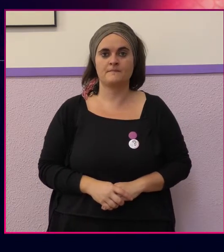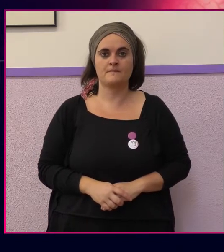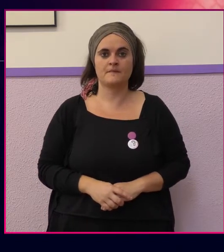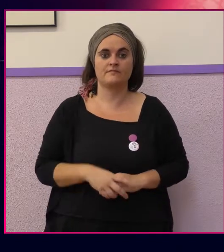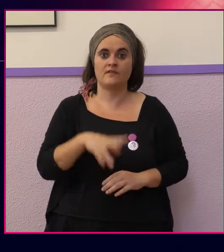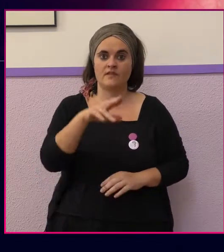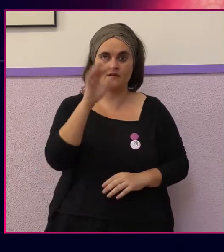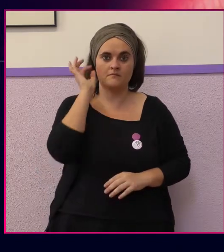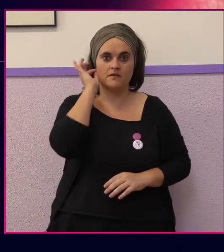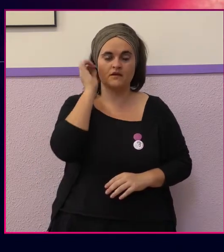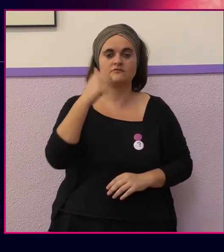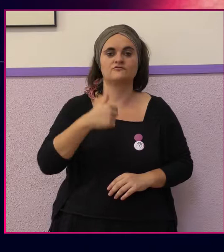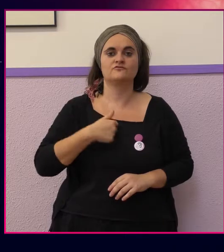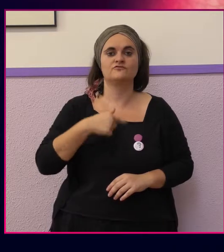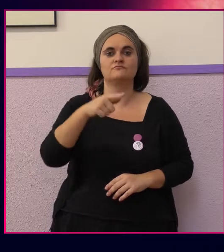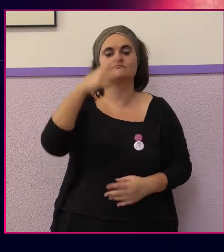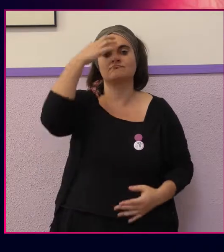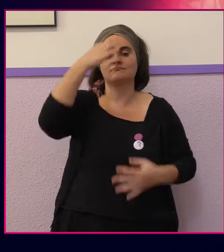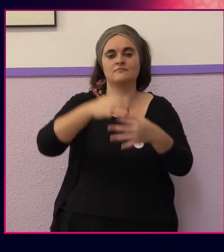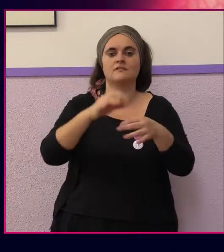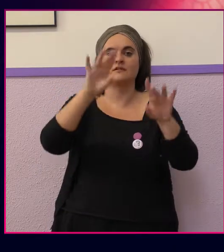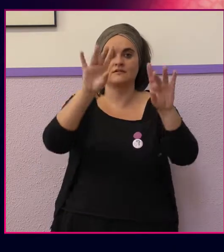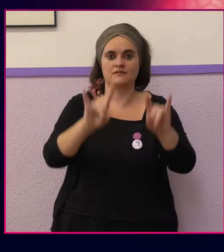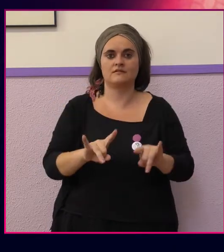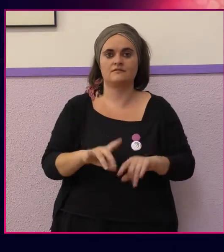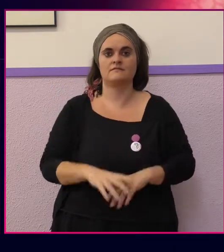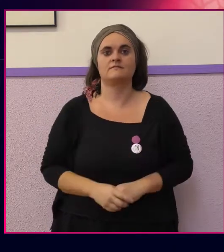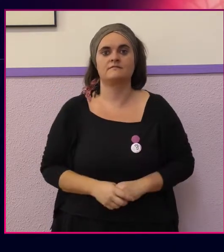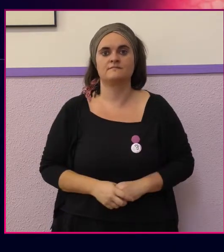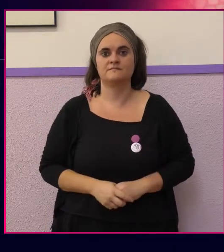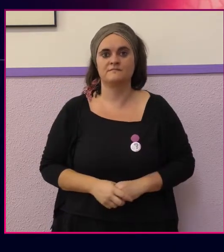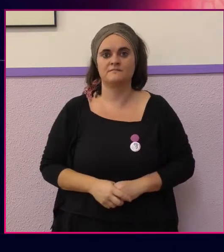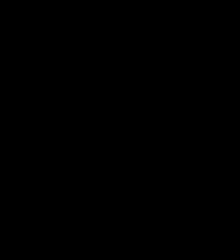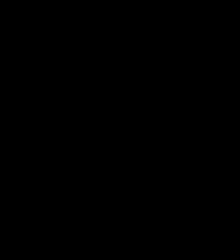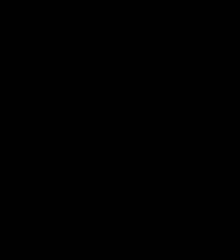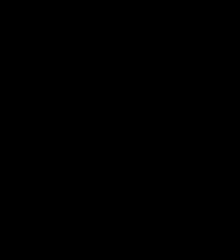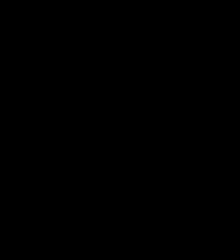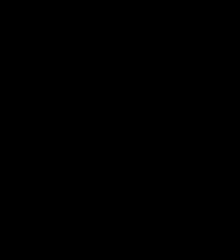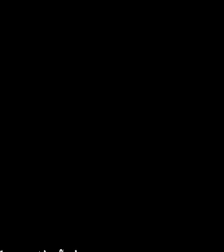Aizpa, neu sinesten dizut.